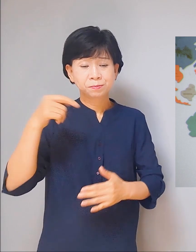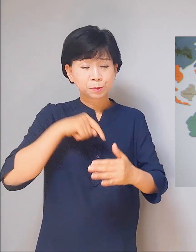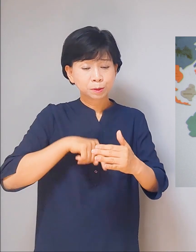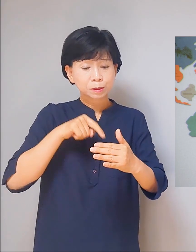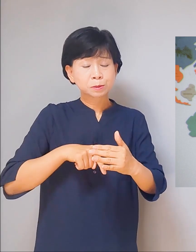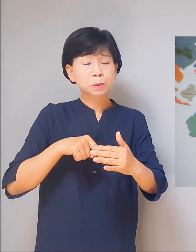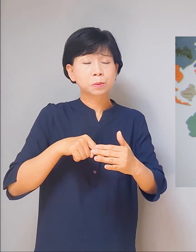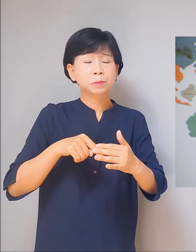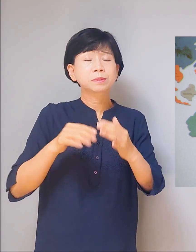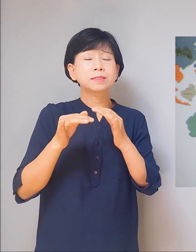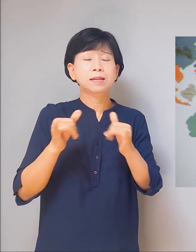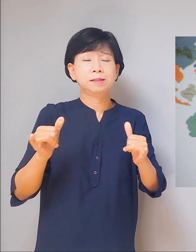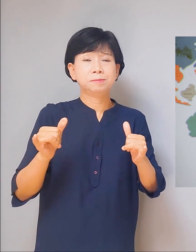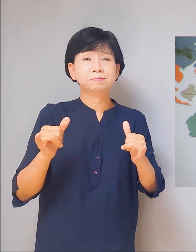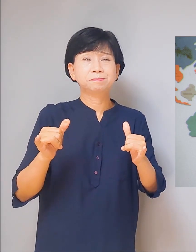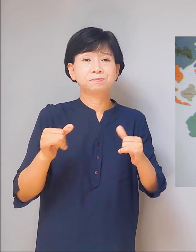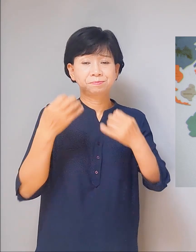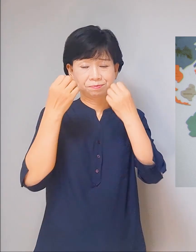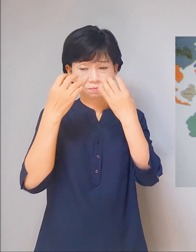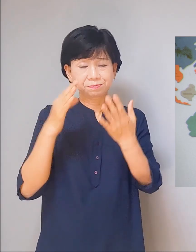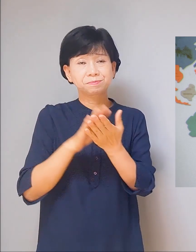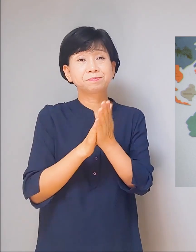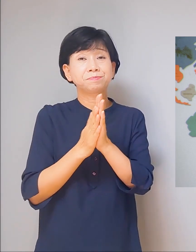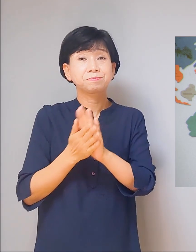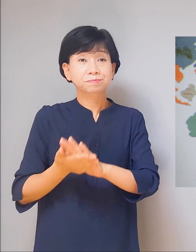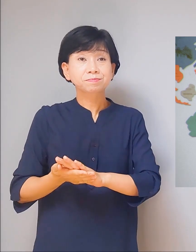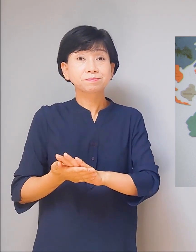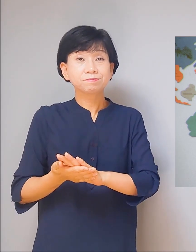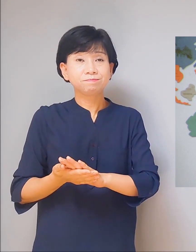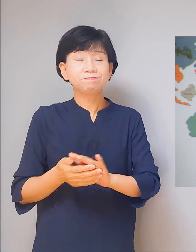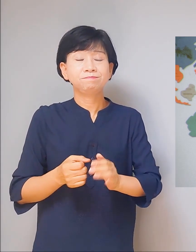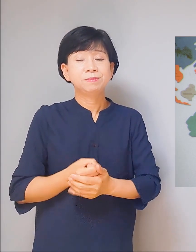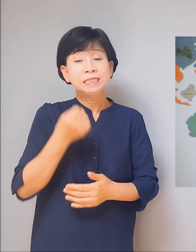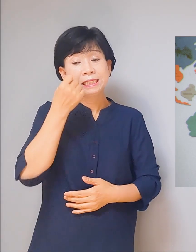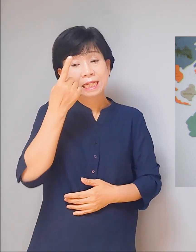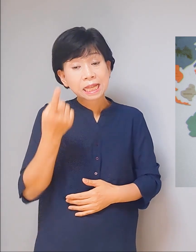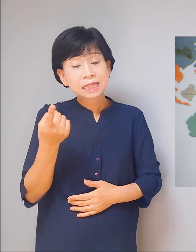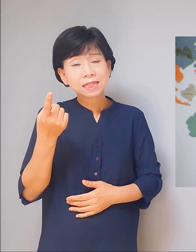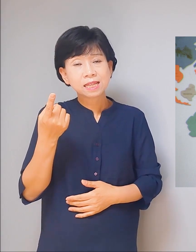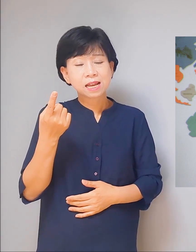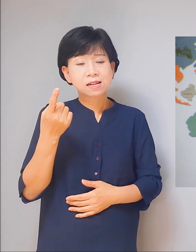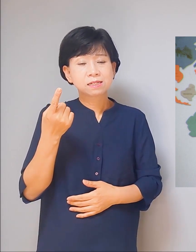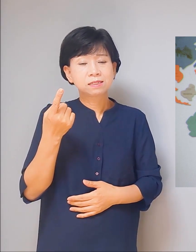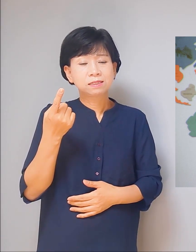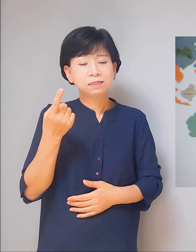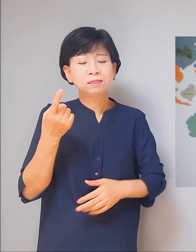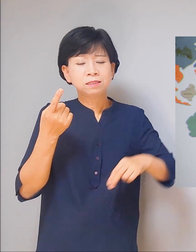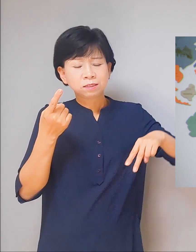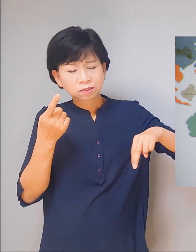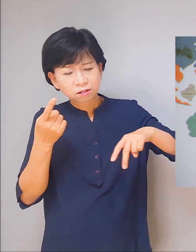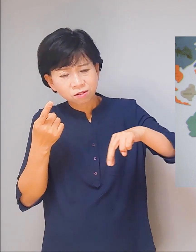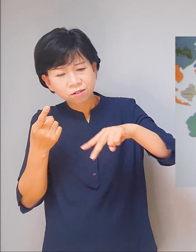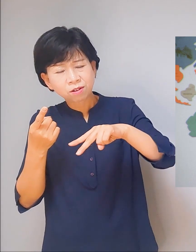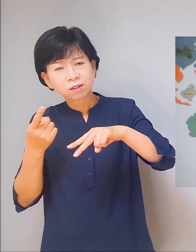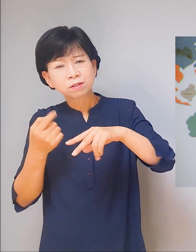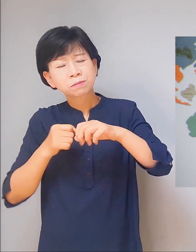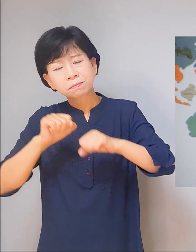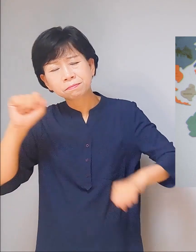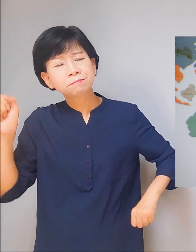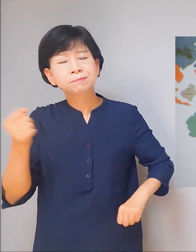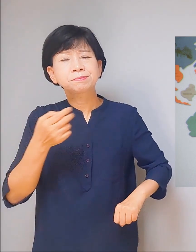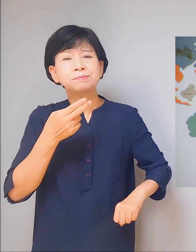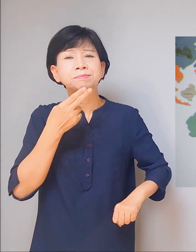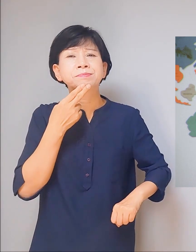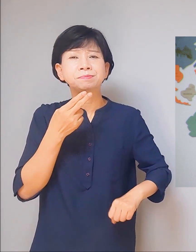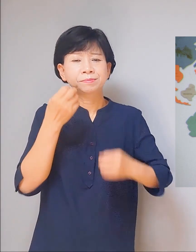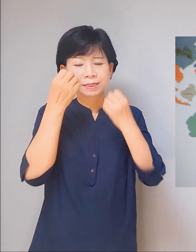달여 동안 걷고 또 걸어도 탈진하지 않고 오히려 새 힘이 솟아나는 겁니다. 아무리 사망의